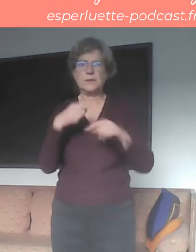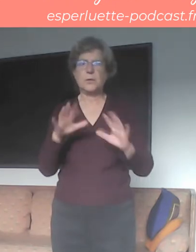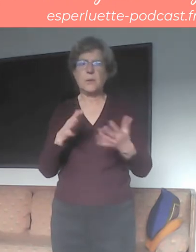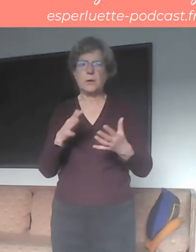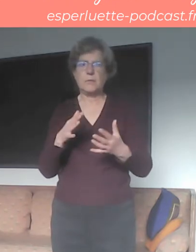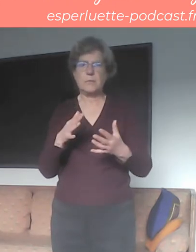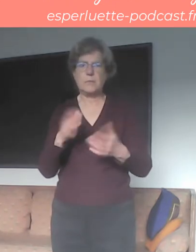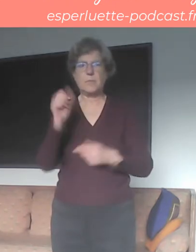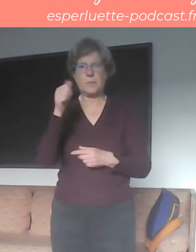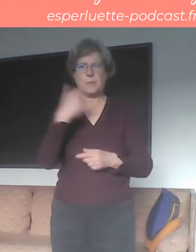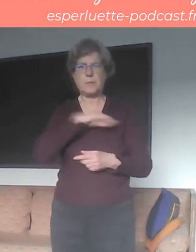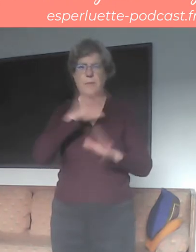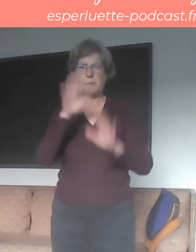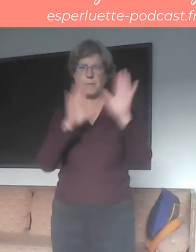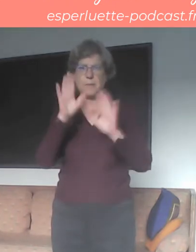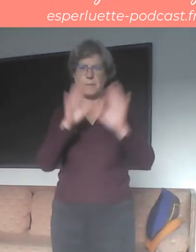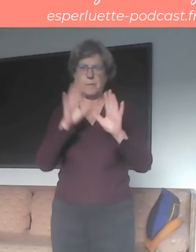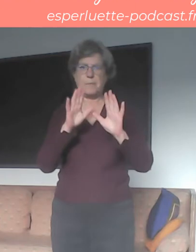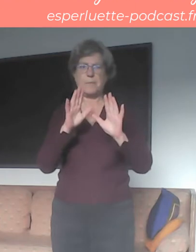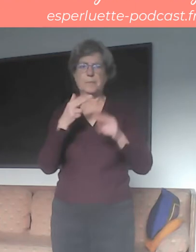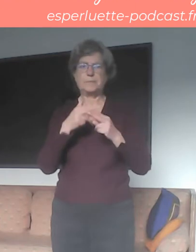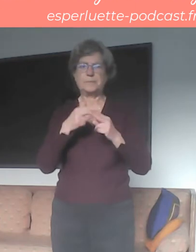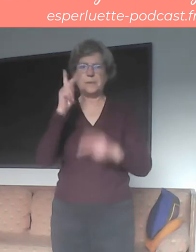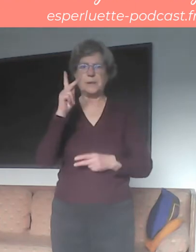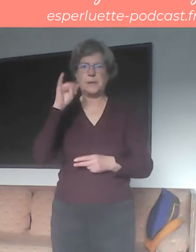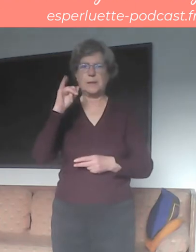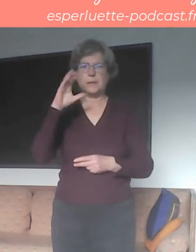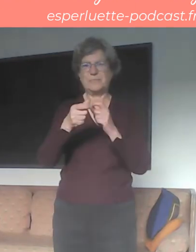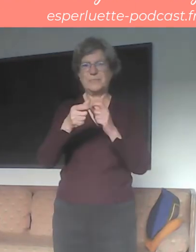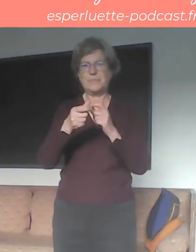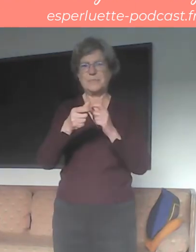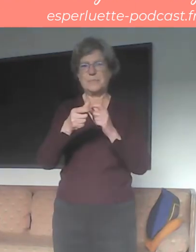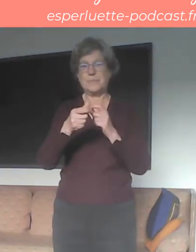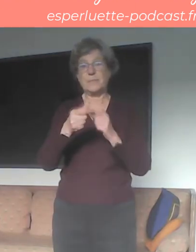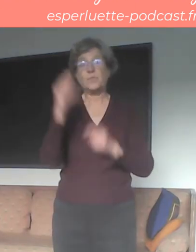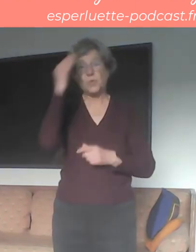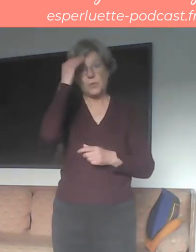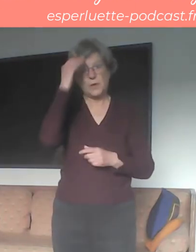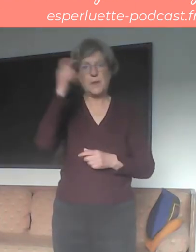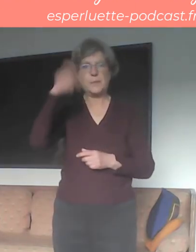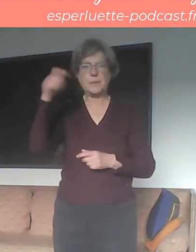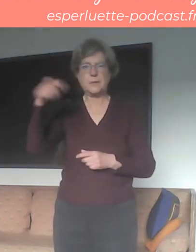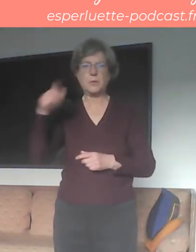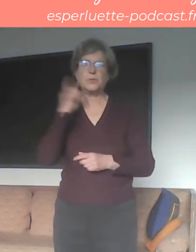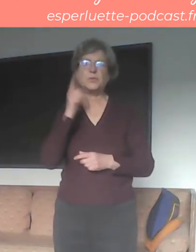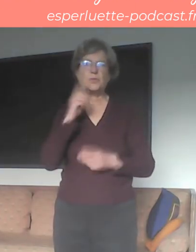à savoir l'aphasie et la surdité. Et donc, comme je préférais les enfants, j'ai opté